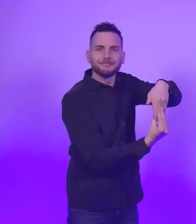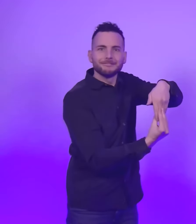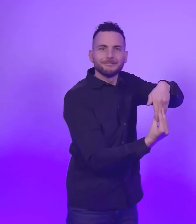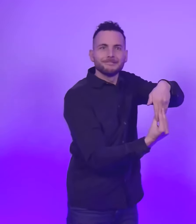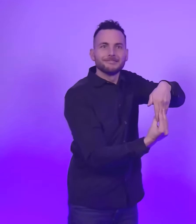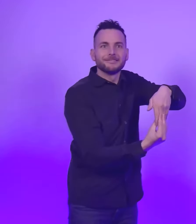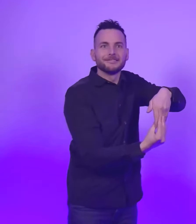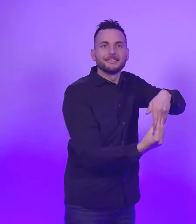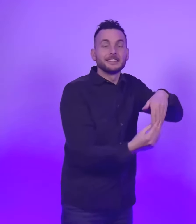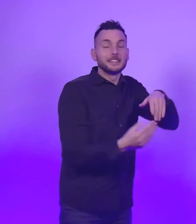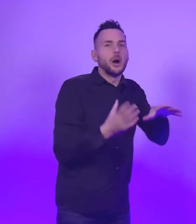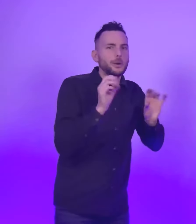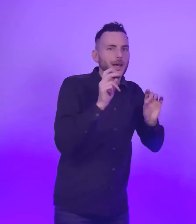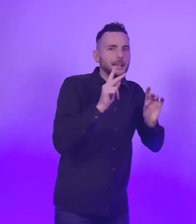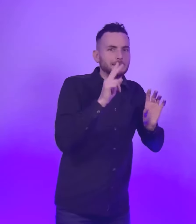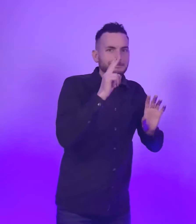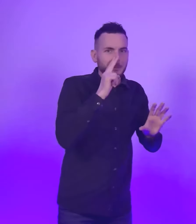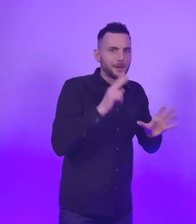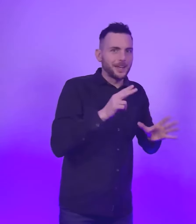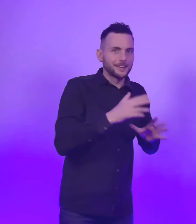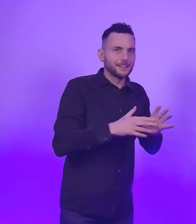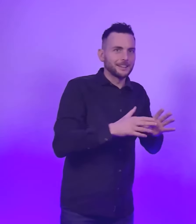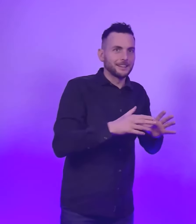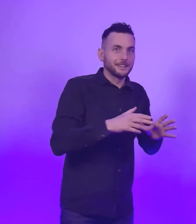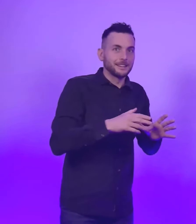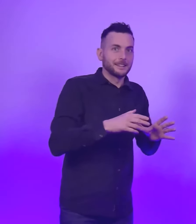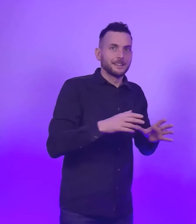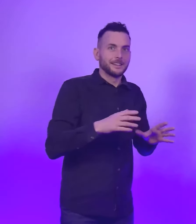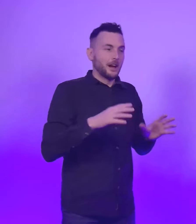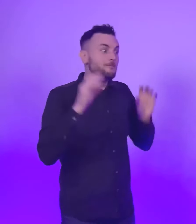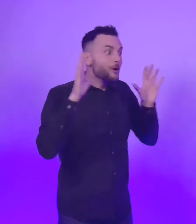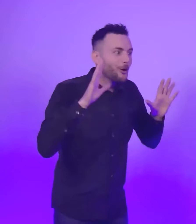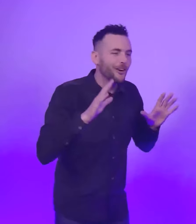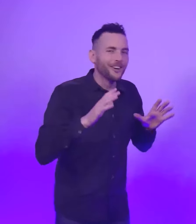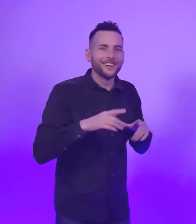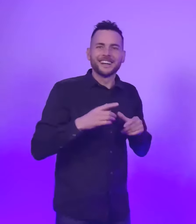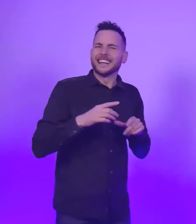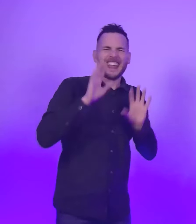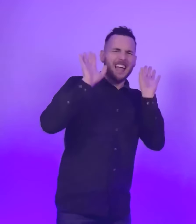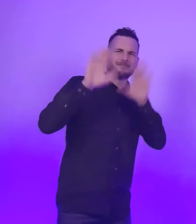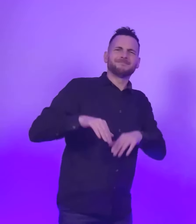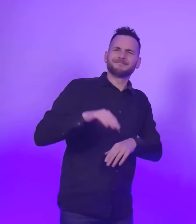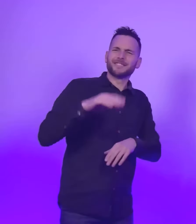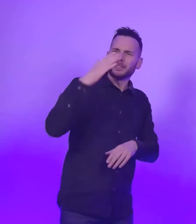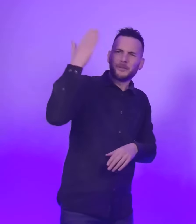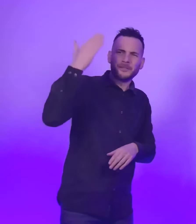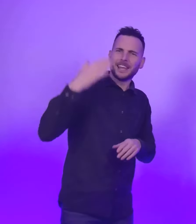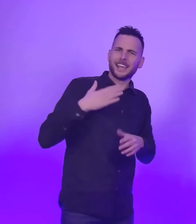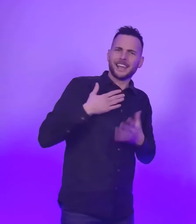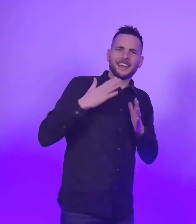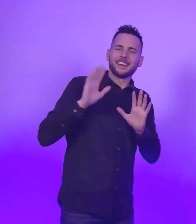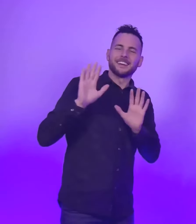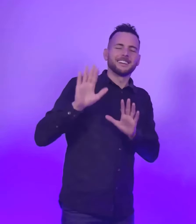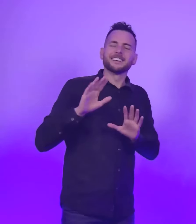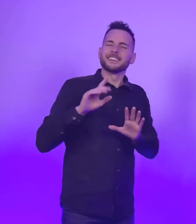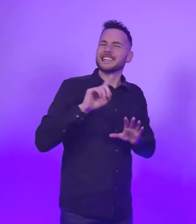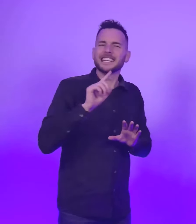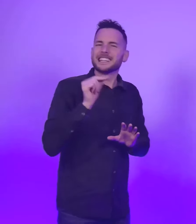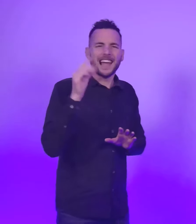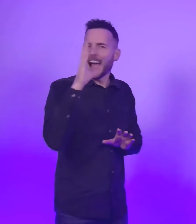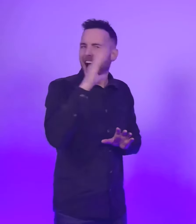Oké, gaat-ie. Boe! Nou, Sophie! Ja, doe nou, er zal echt niet iets raars in zitten. Oké,